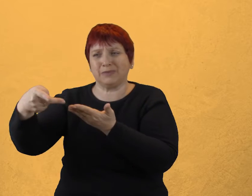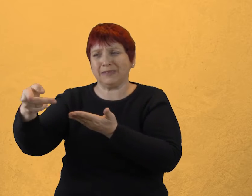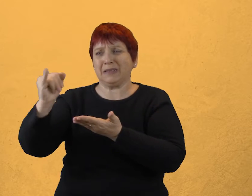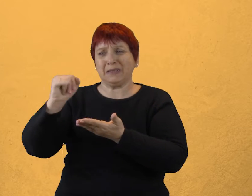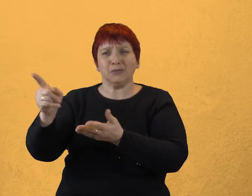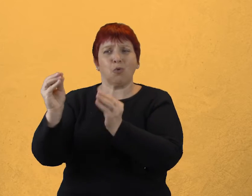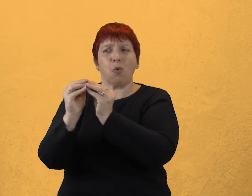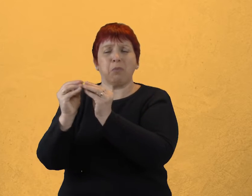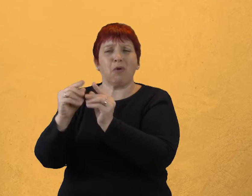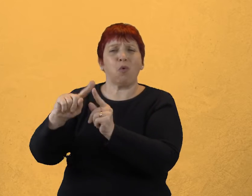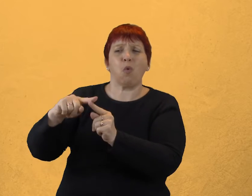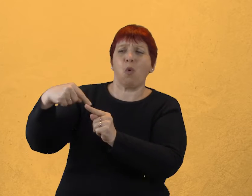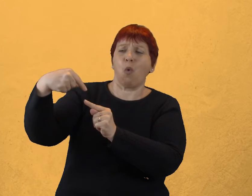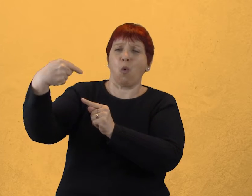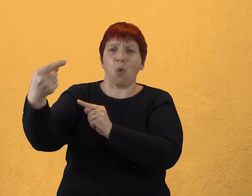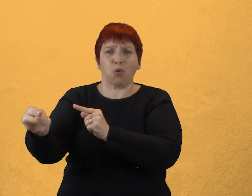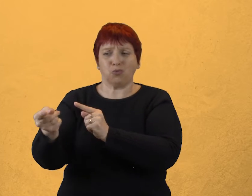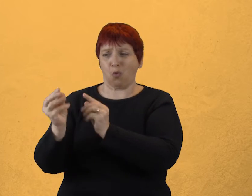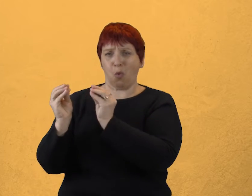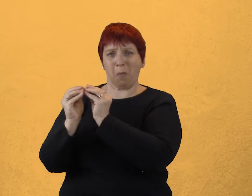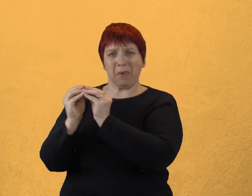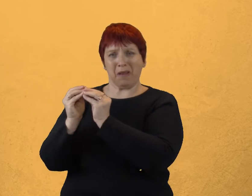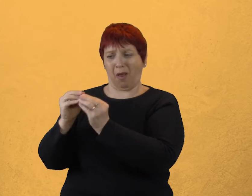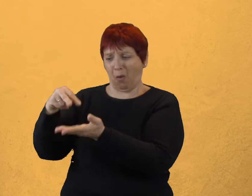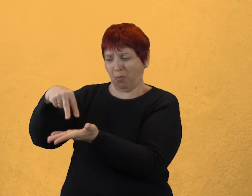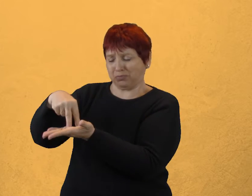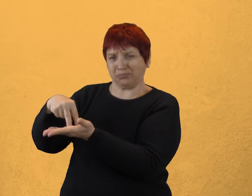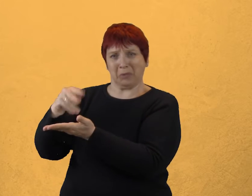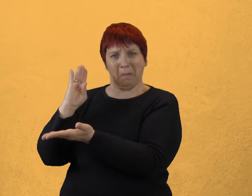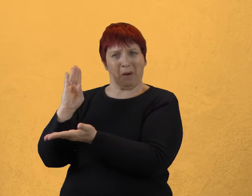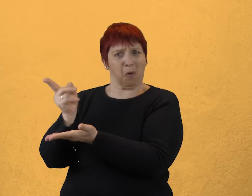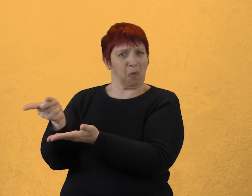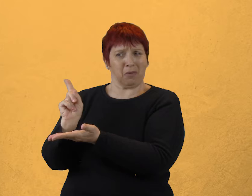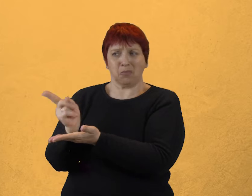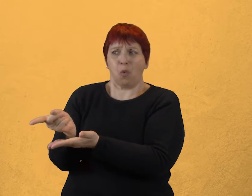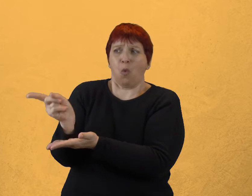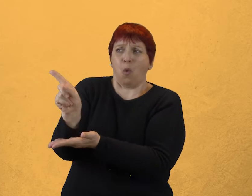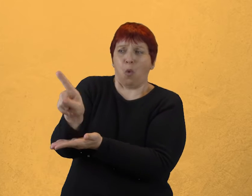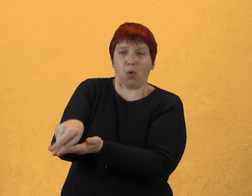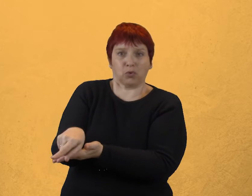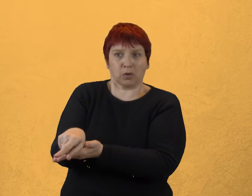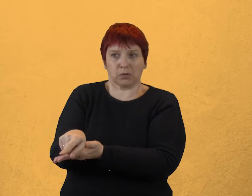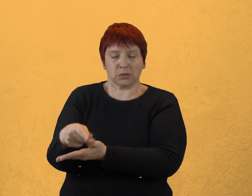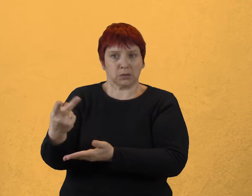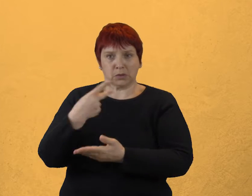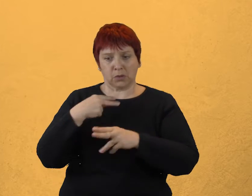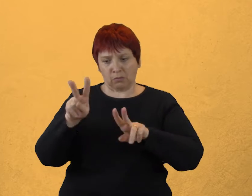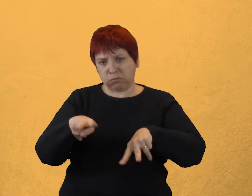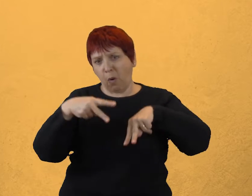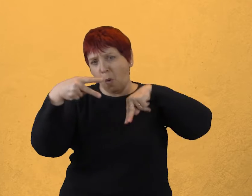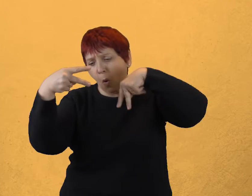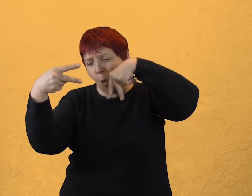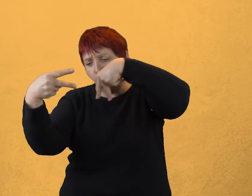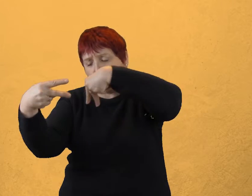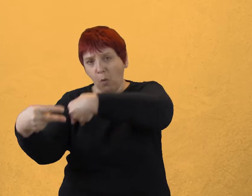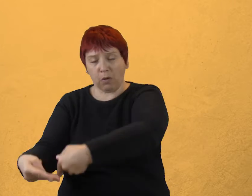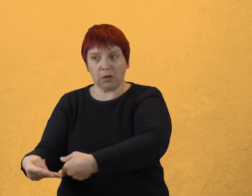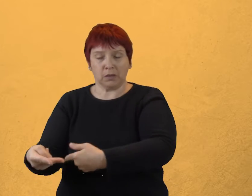derrumbé sobre una de las compañeras que estaba al lado de Paola y ambos caímos como un mueble destartalado